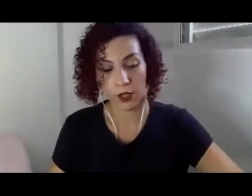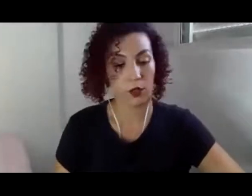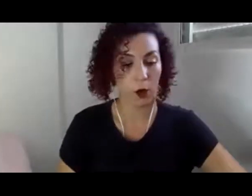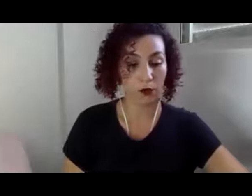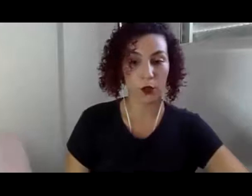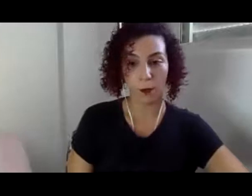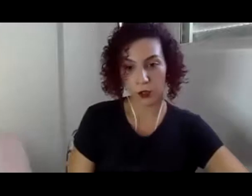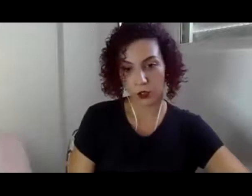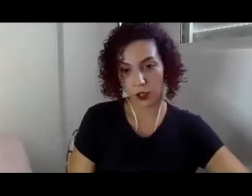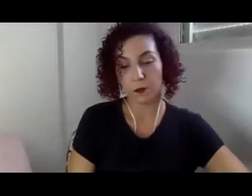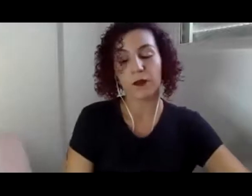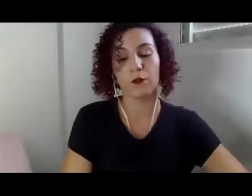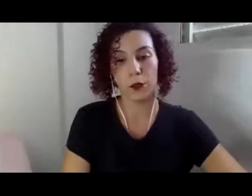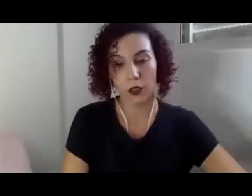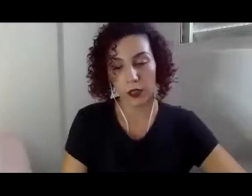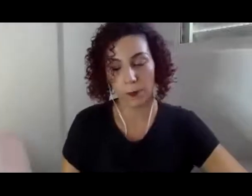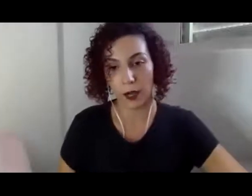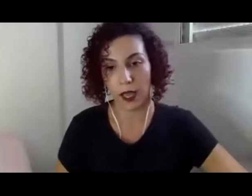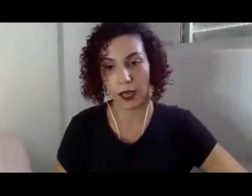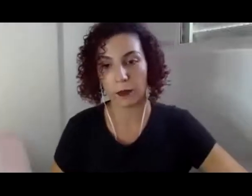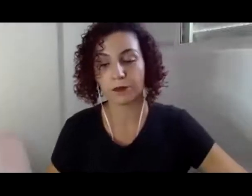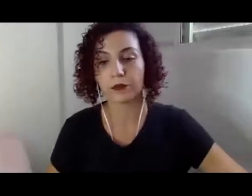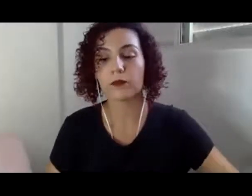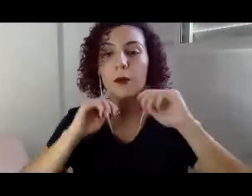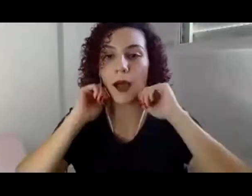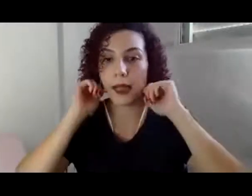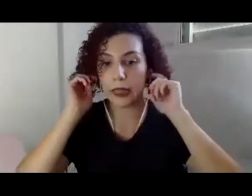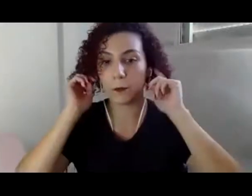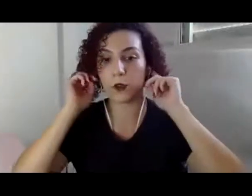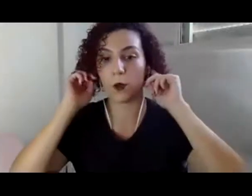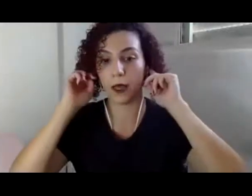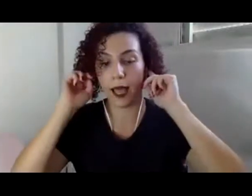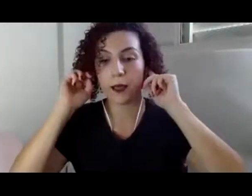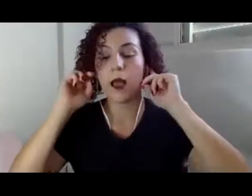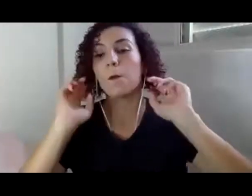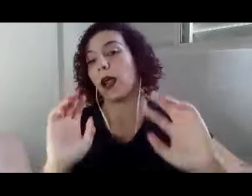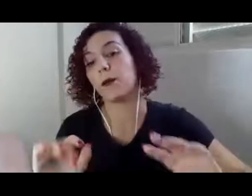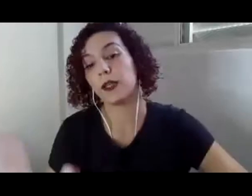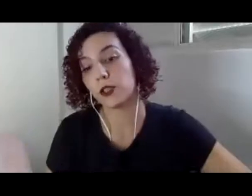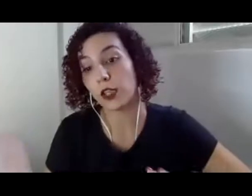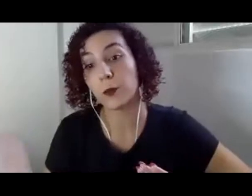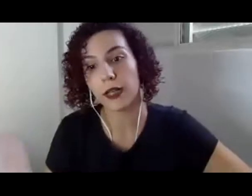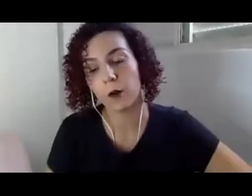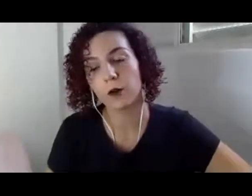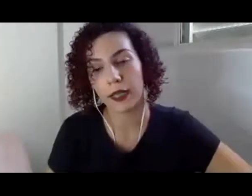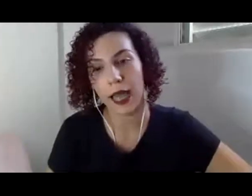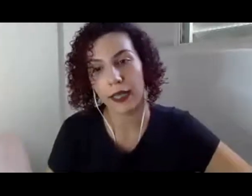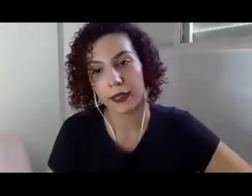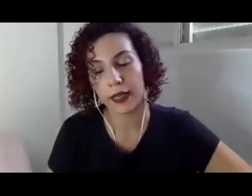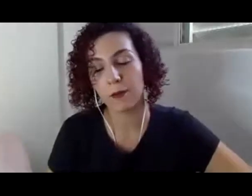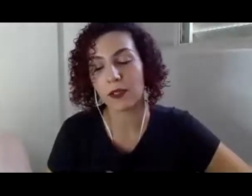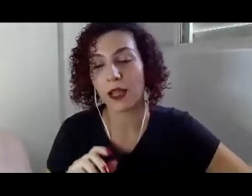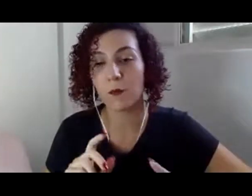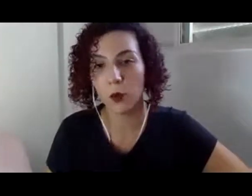esse vídeo, que é um vídeo rapidinho, vou pedir também para Maria depois colocar para mim no chat, porque ele não está aqui